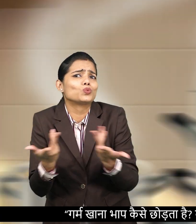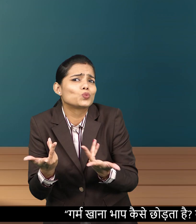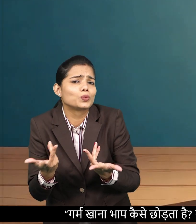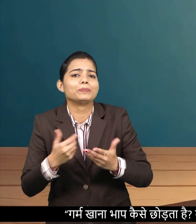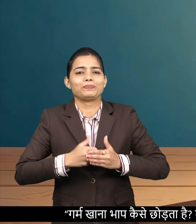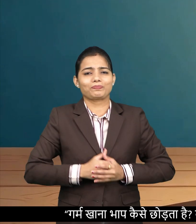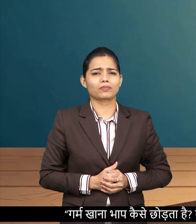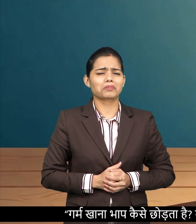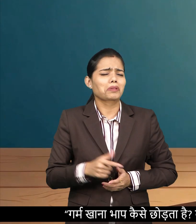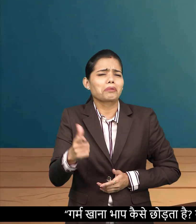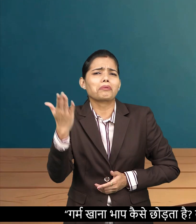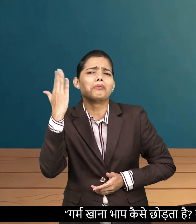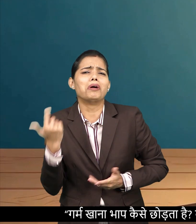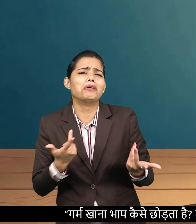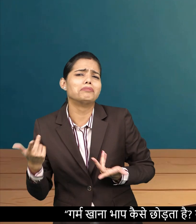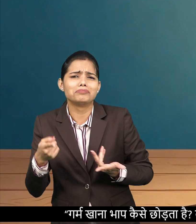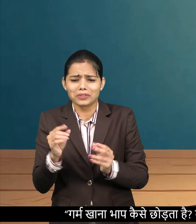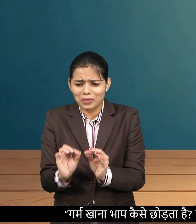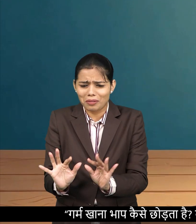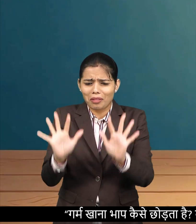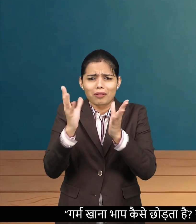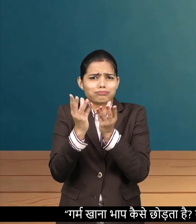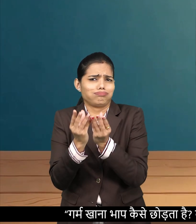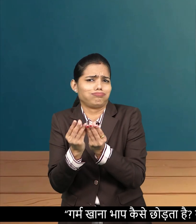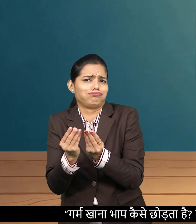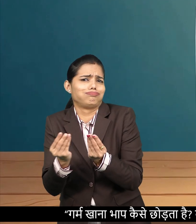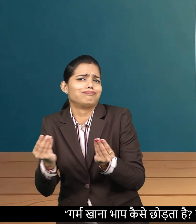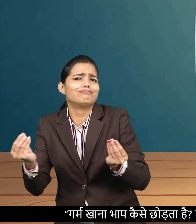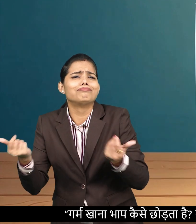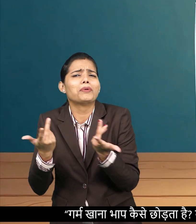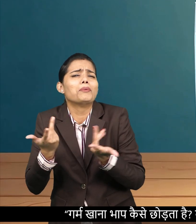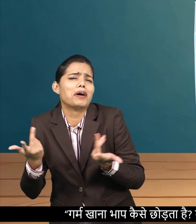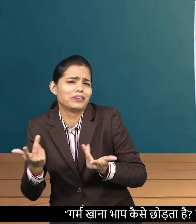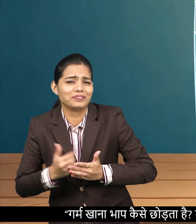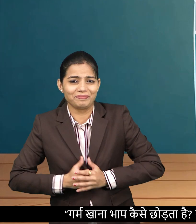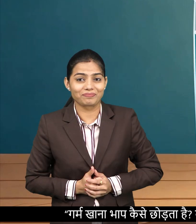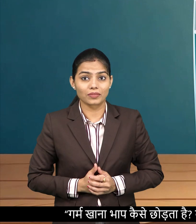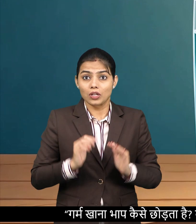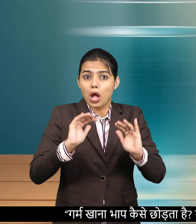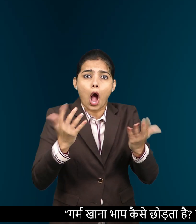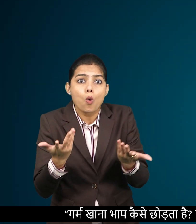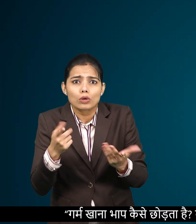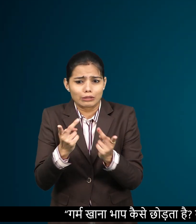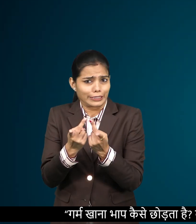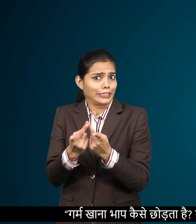गरम खाना भाप कैसे छोड़ता है? बर्फ पानी में क्यों घुल गई? किताबें, पानी, हवा